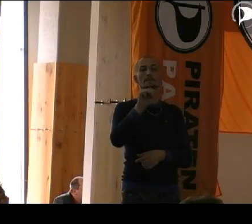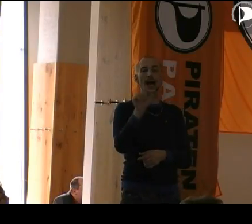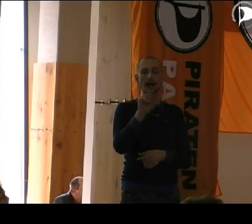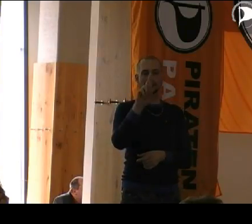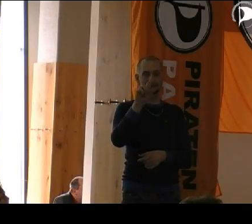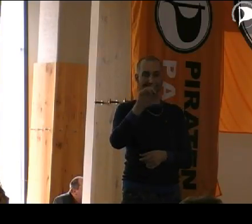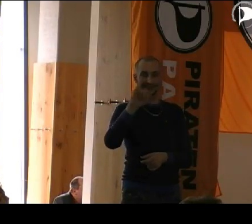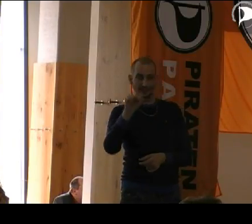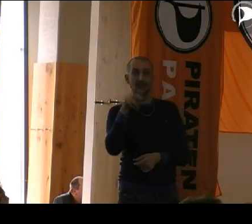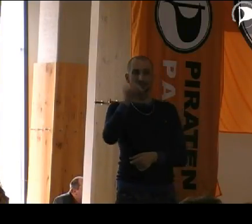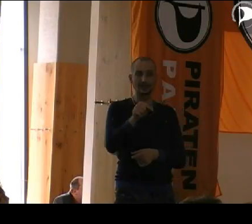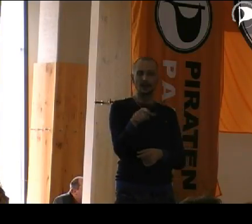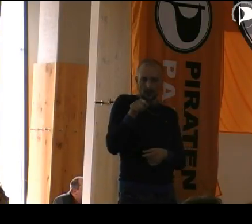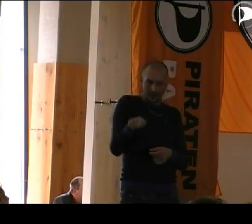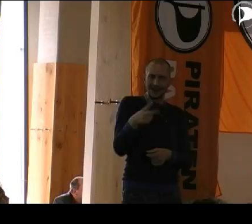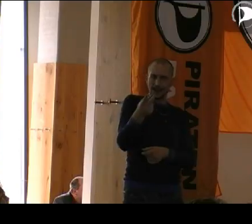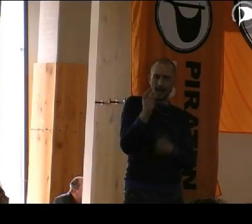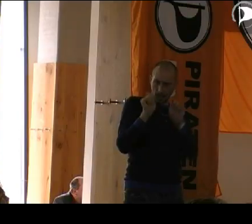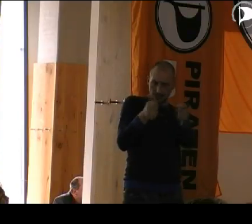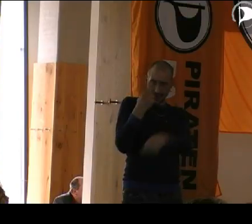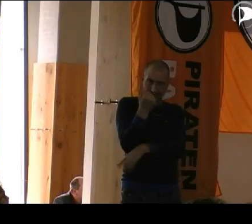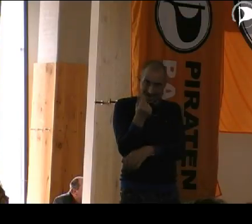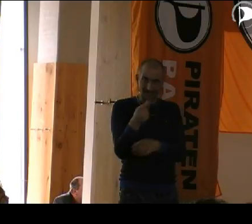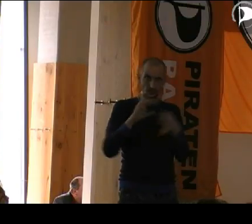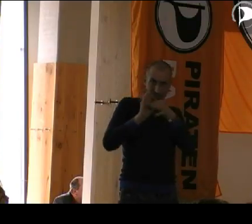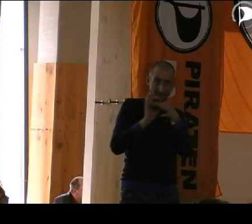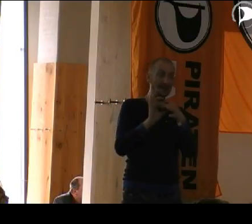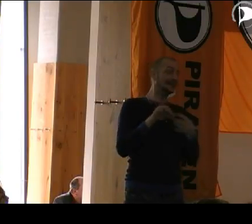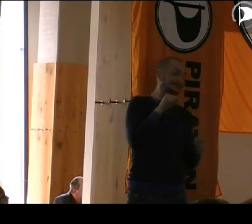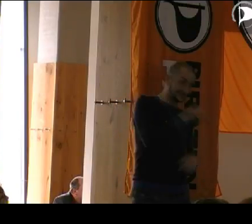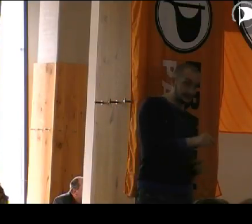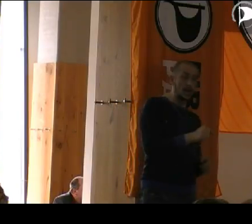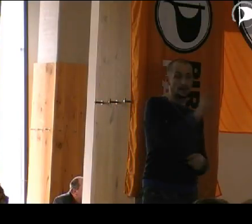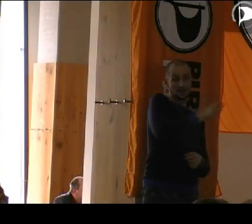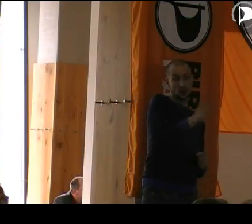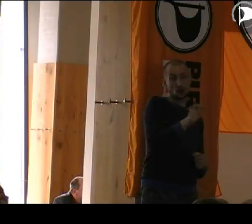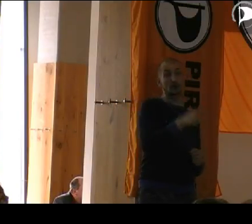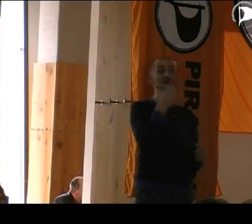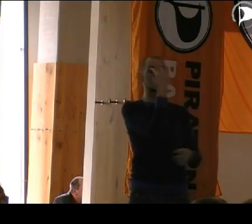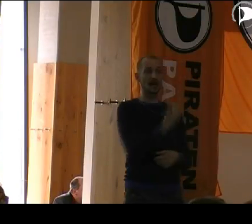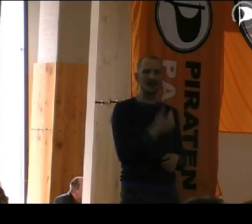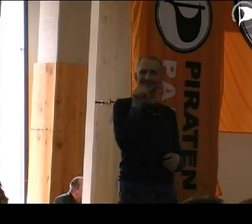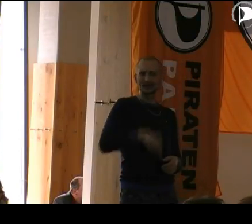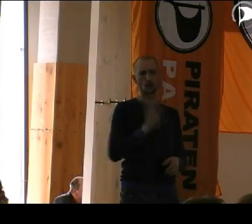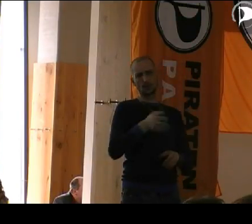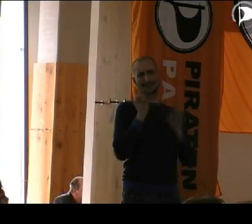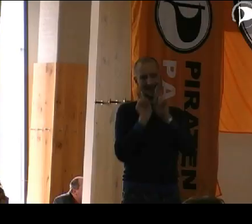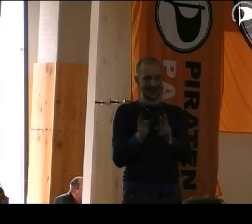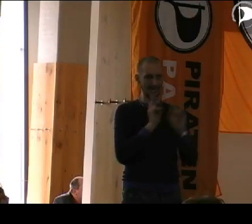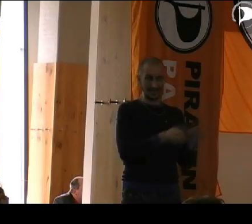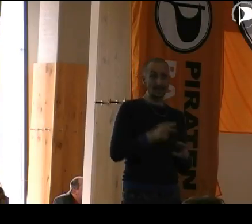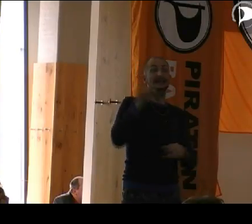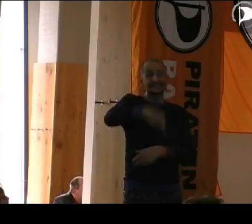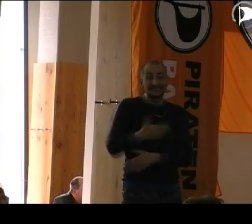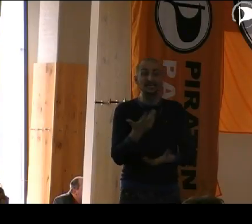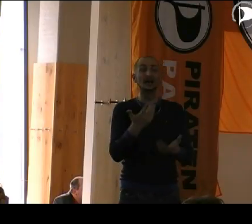mitgliederzahlen verteilt bei dem antrag hier nach bevölkerungszahl es ist mein namen finden nach ungerecht wenn dort wo wegen